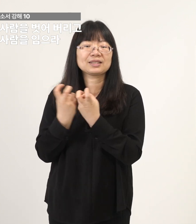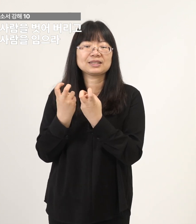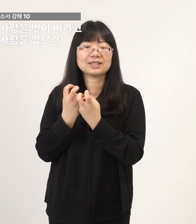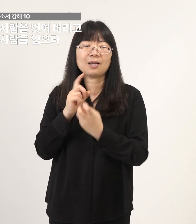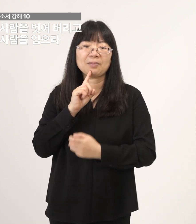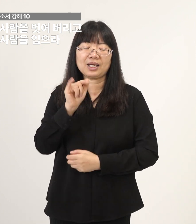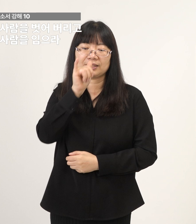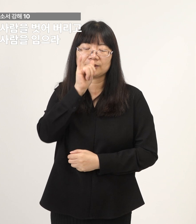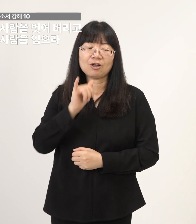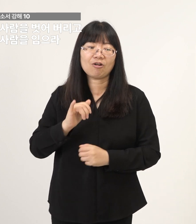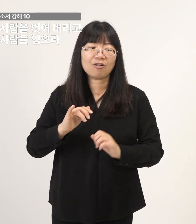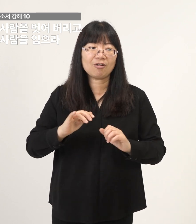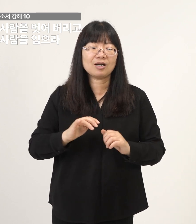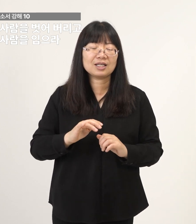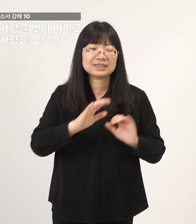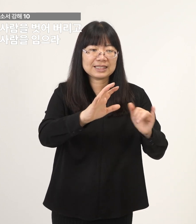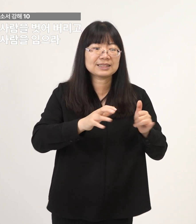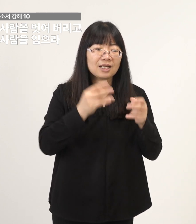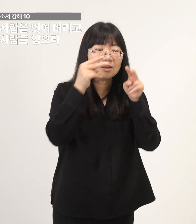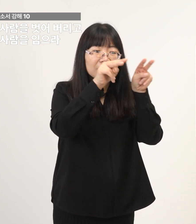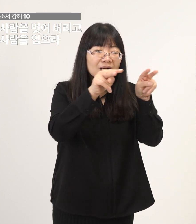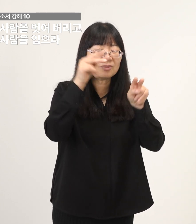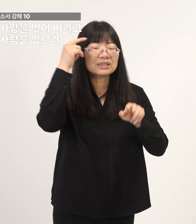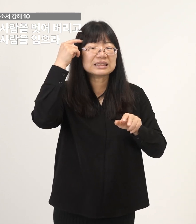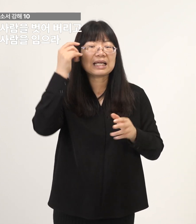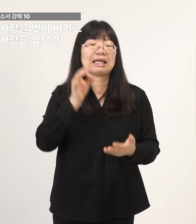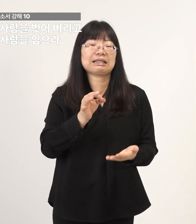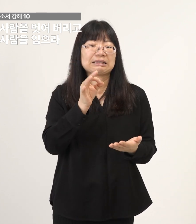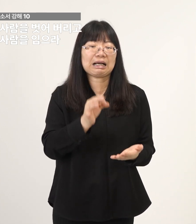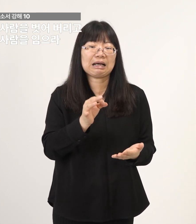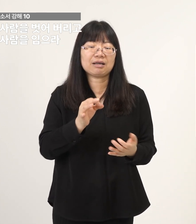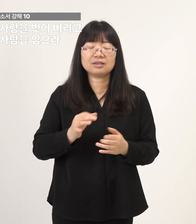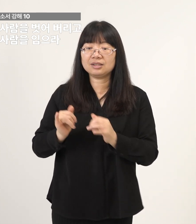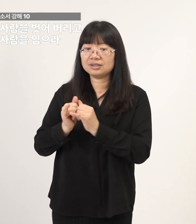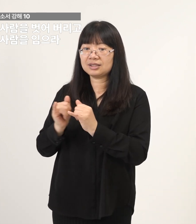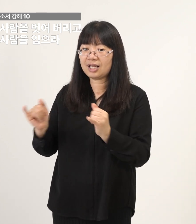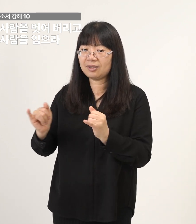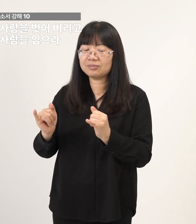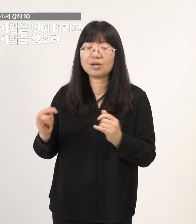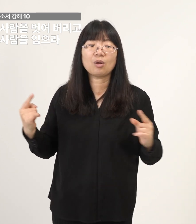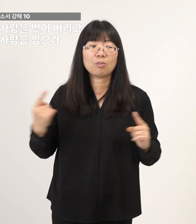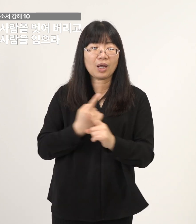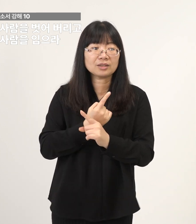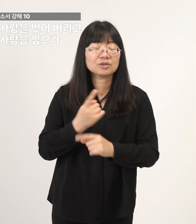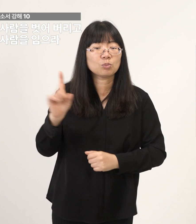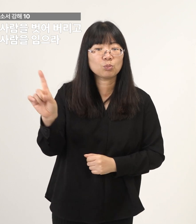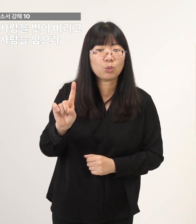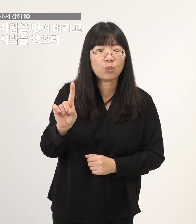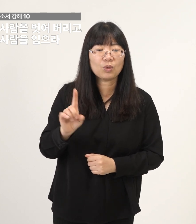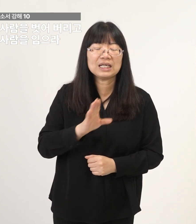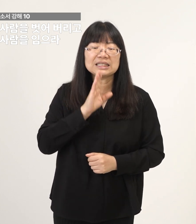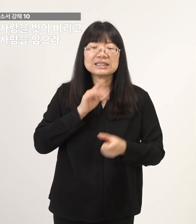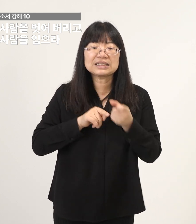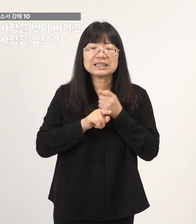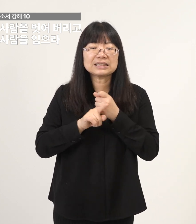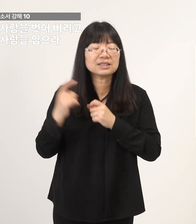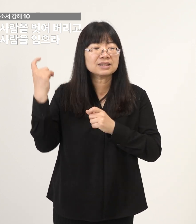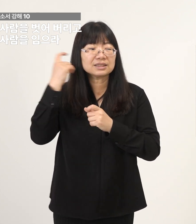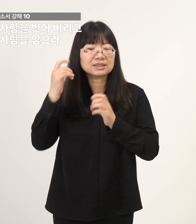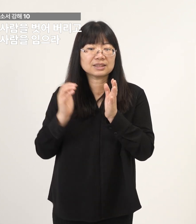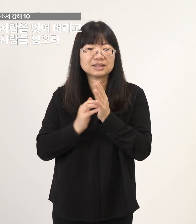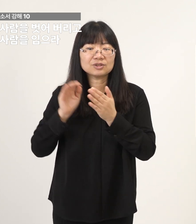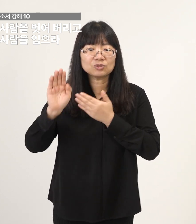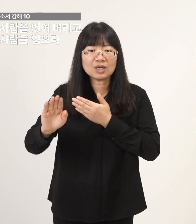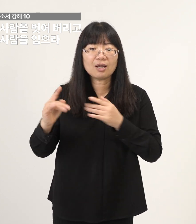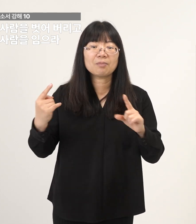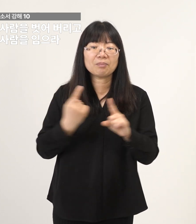거예요. 세계관. 그러니까 사람이 바뀌어야 되는 것은 진리를 듣고 나서